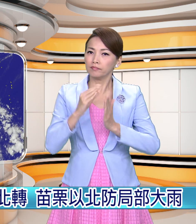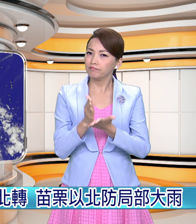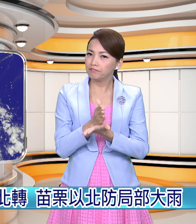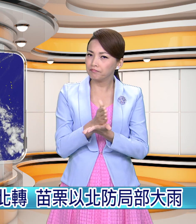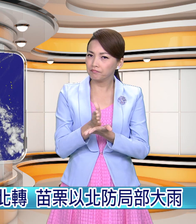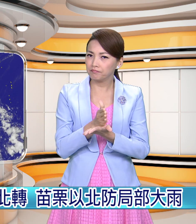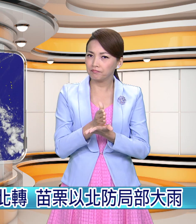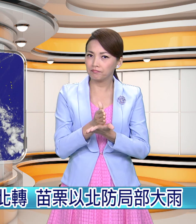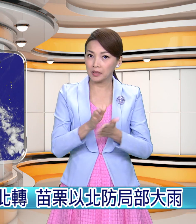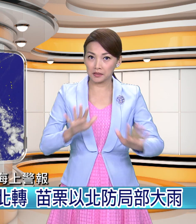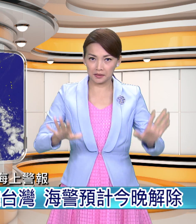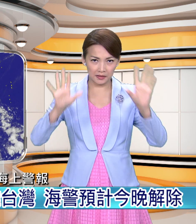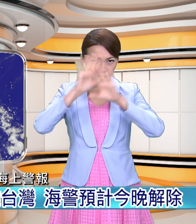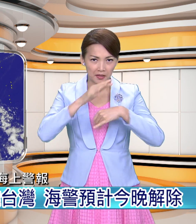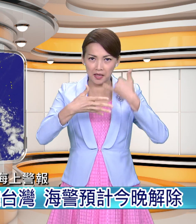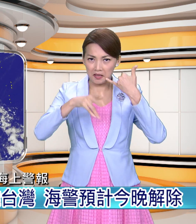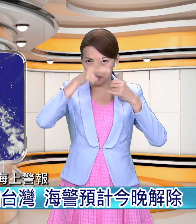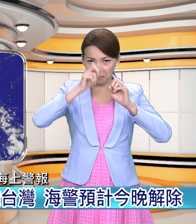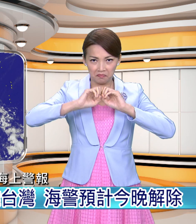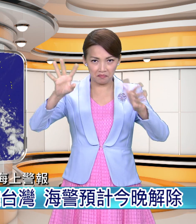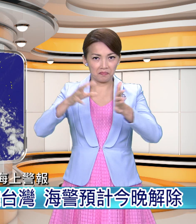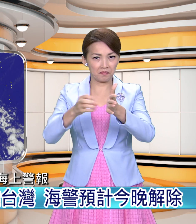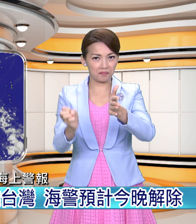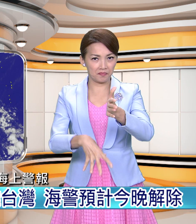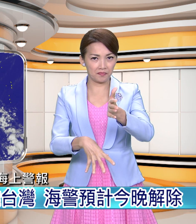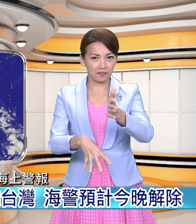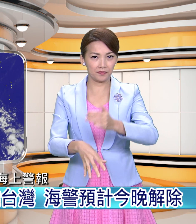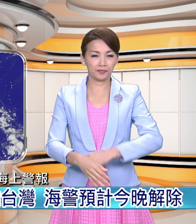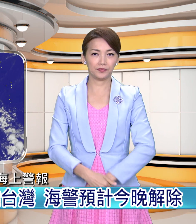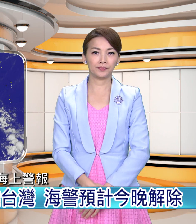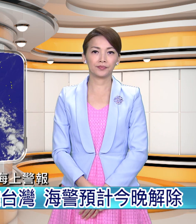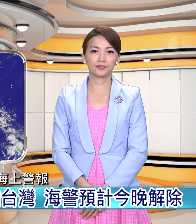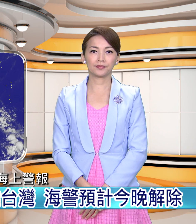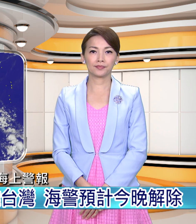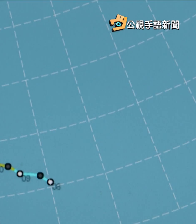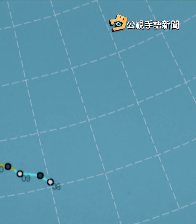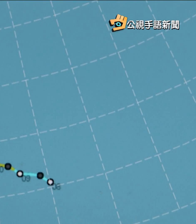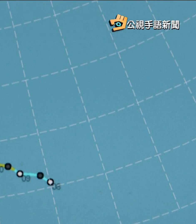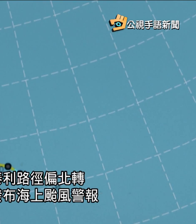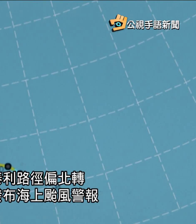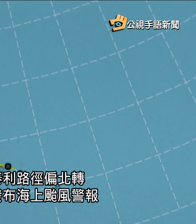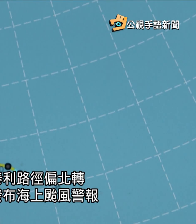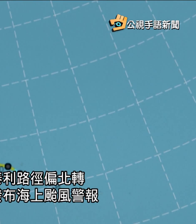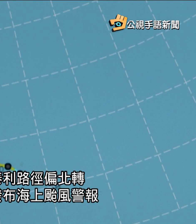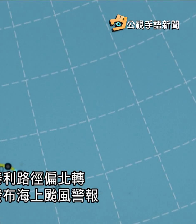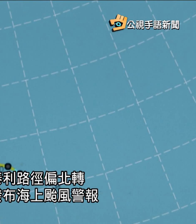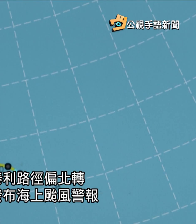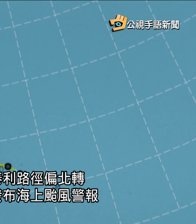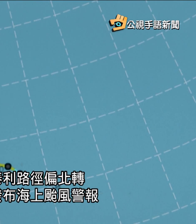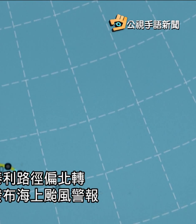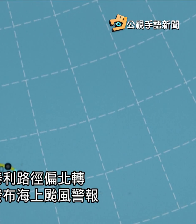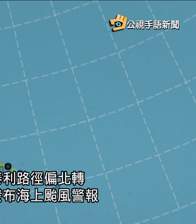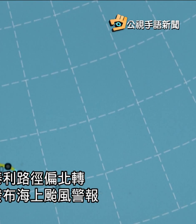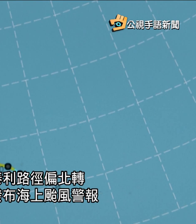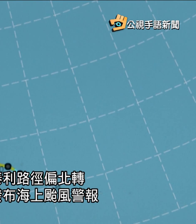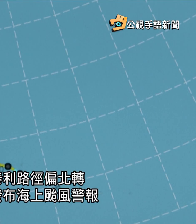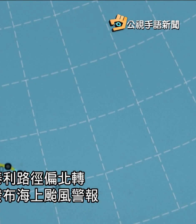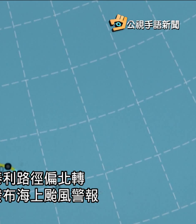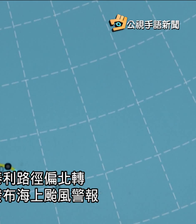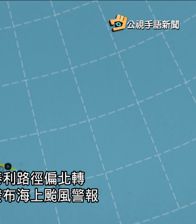象局預估今晚就可以解除海上警報中度颱風泰立路徑偏北轉氣象局持續發布海上